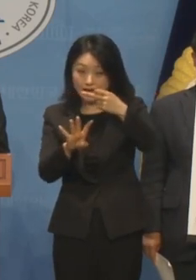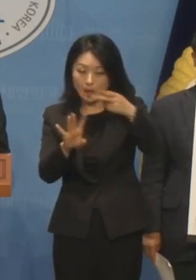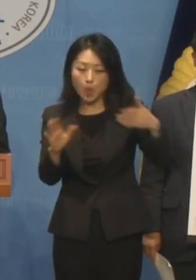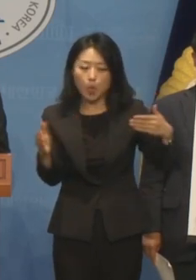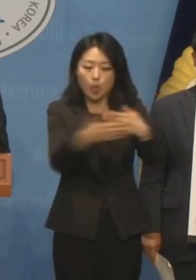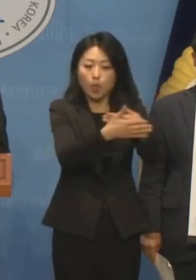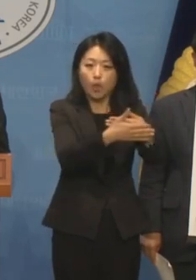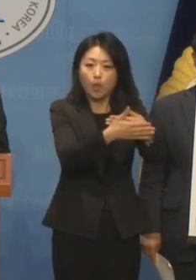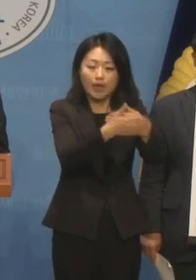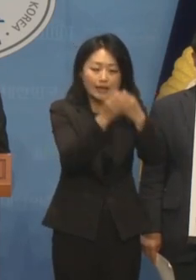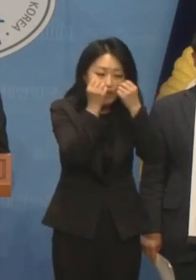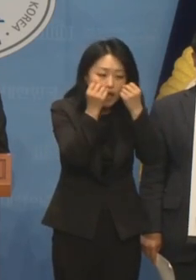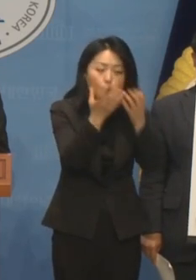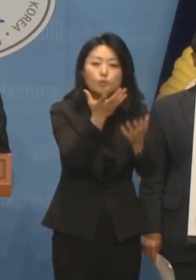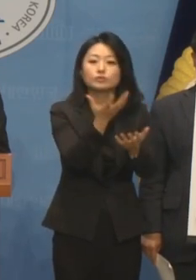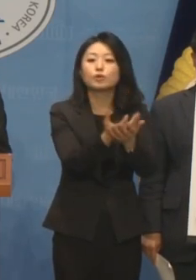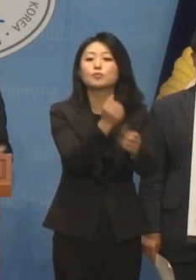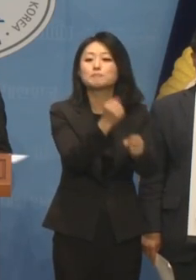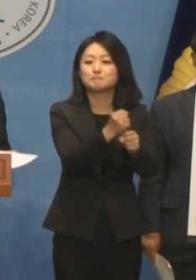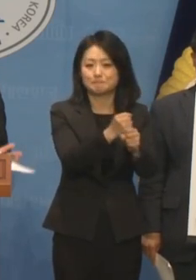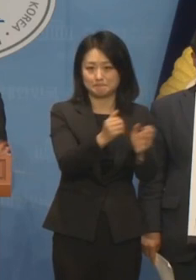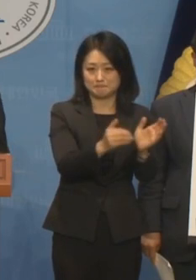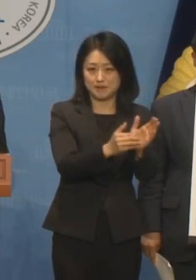문서로 생성한 것입니다.